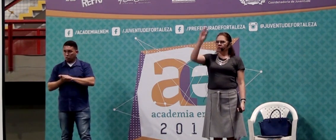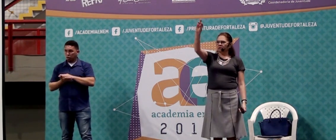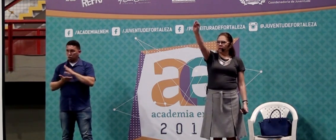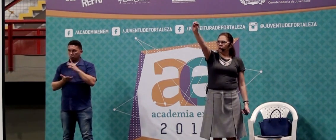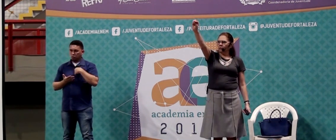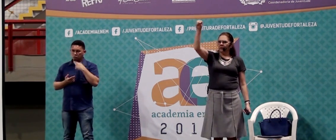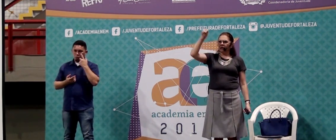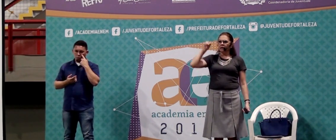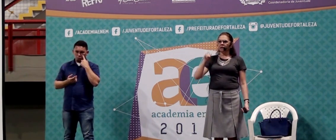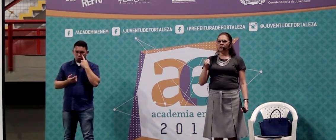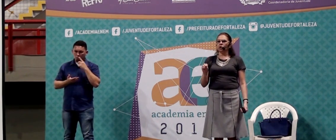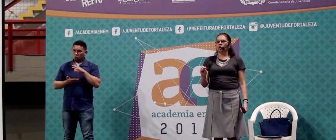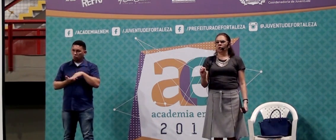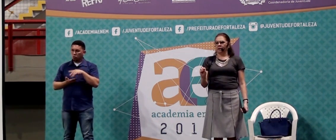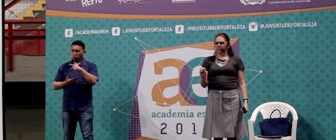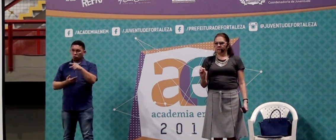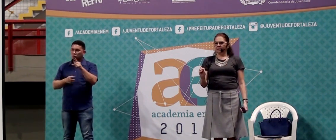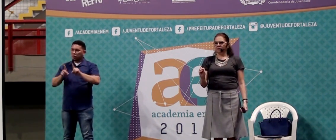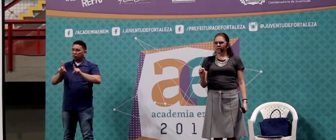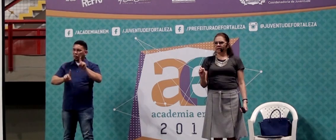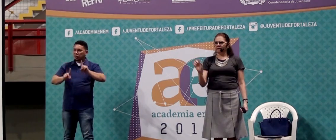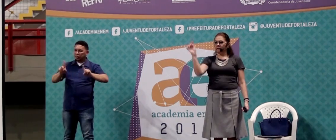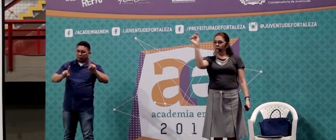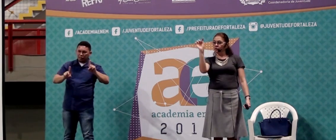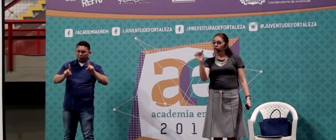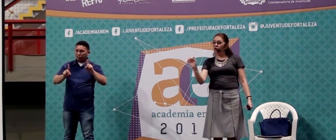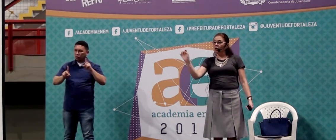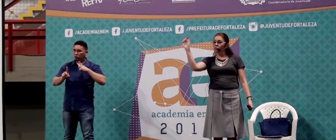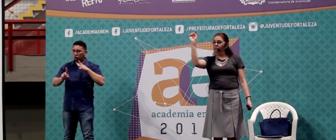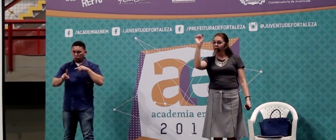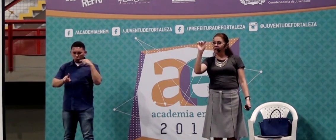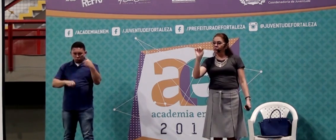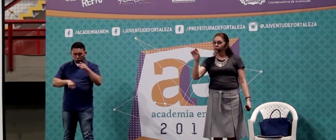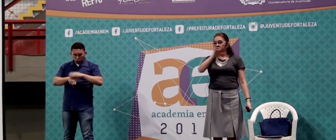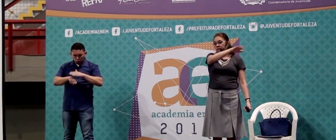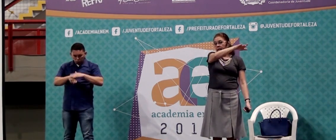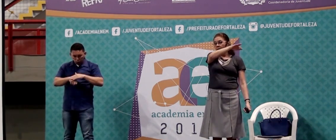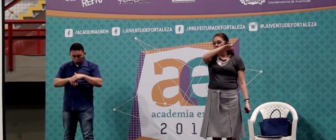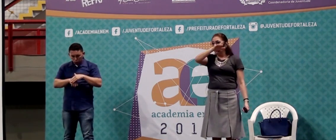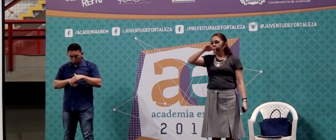motivacional, você copia e cola na sua redação, só o